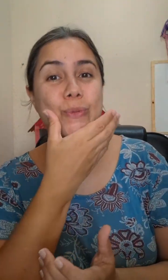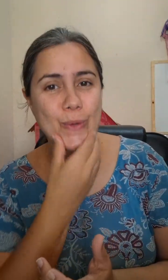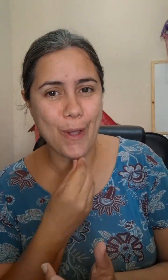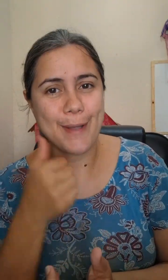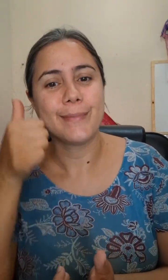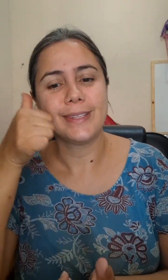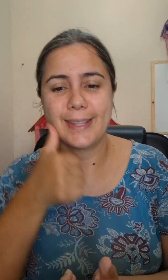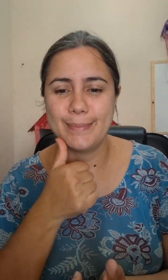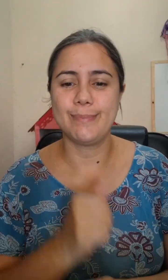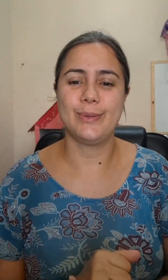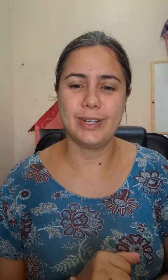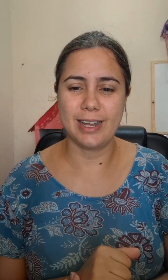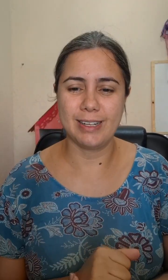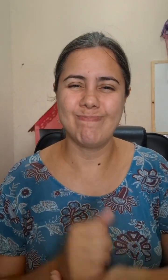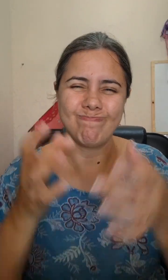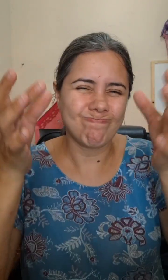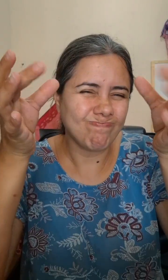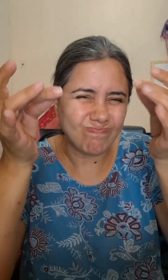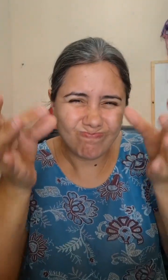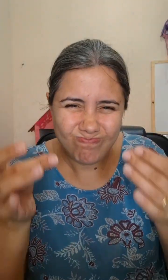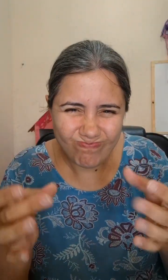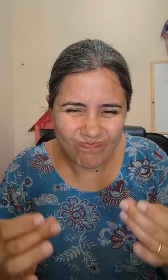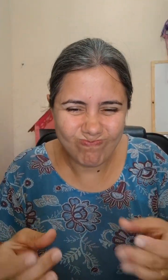mulher, descrita com riqueza de detalhes.